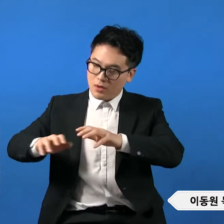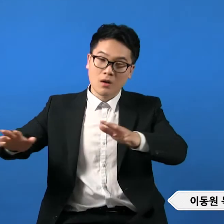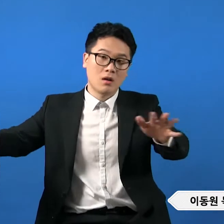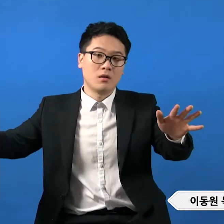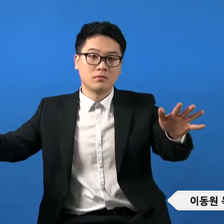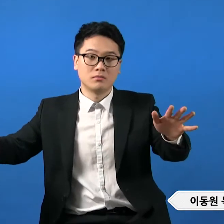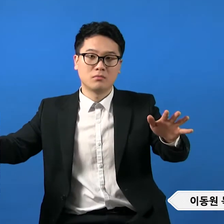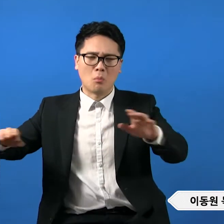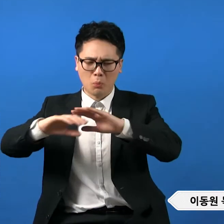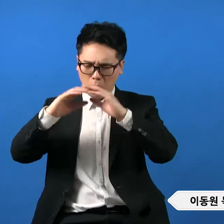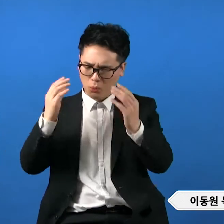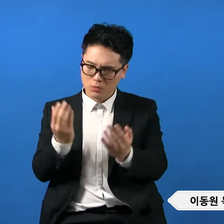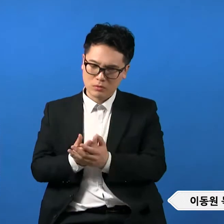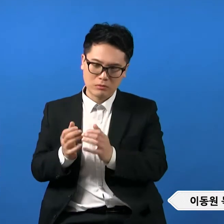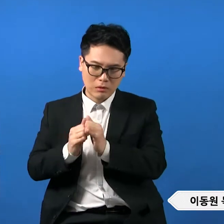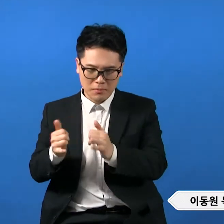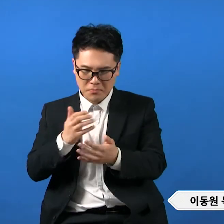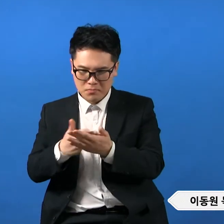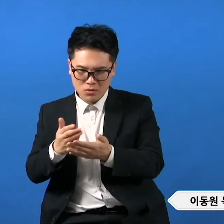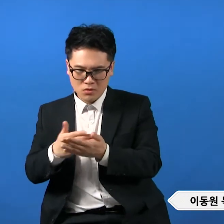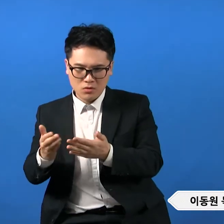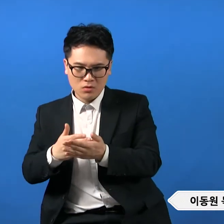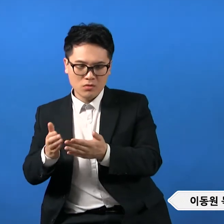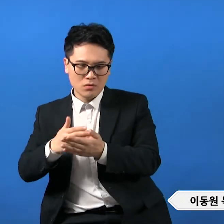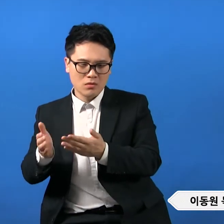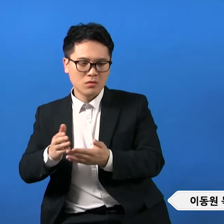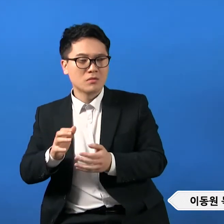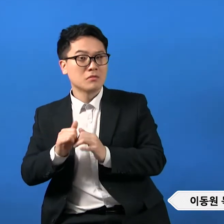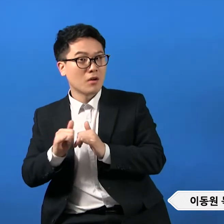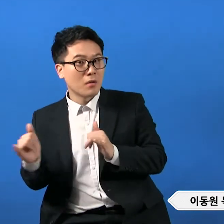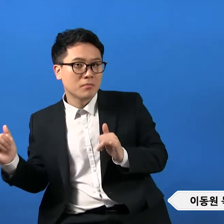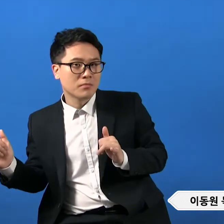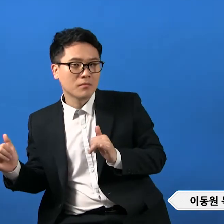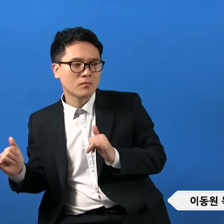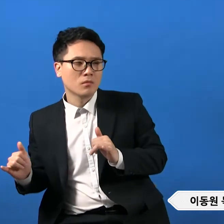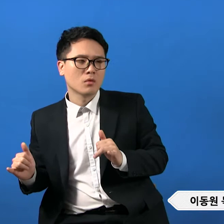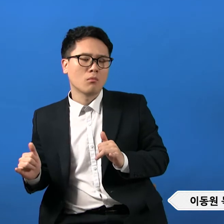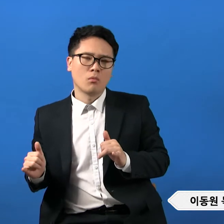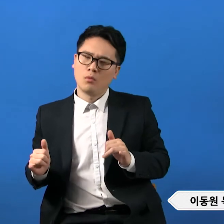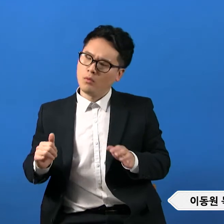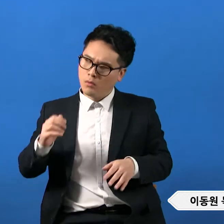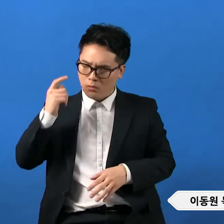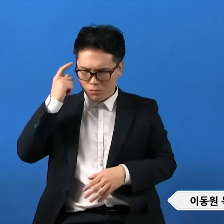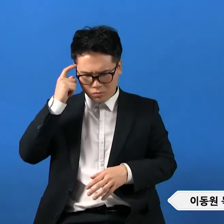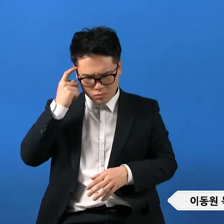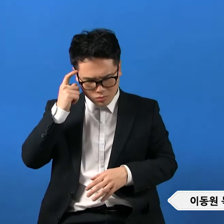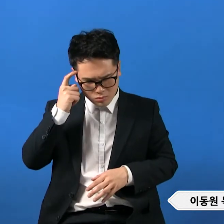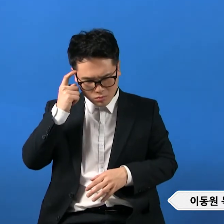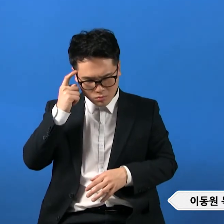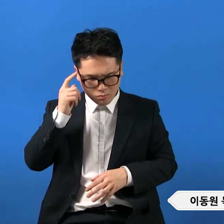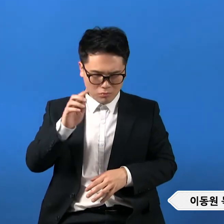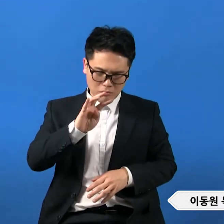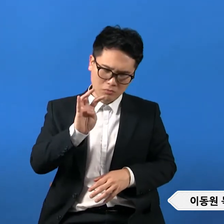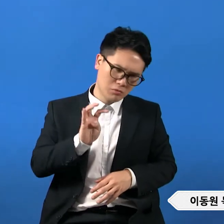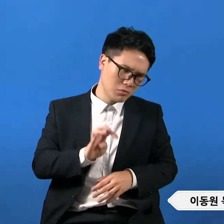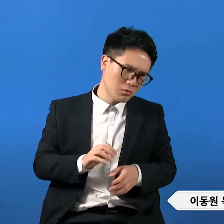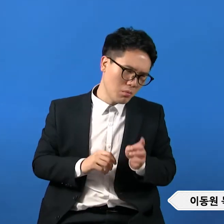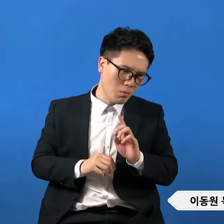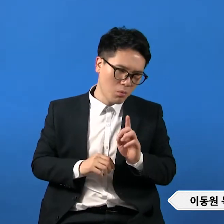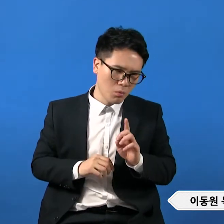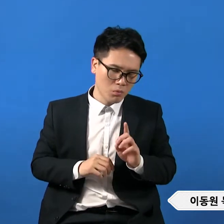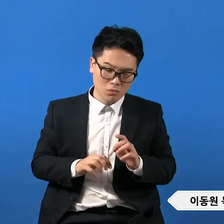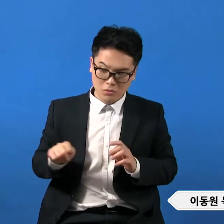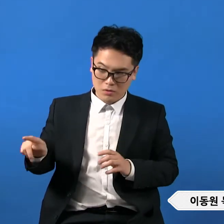세계 미술 애호가들에게 공통된 중요한 질문 하나가 있었습니다. 그것은 과연 이